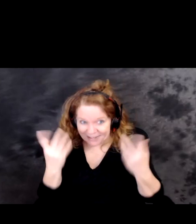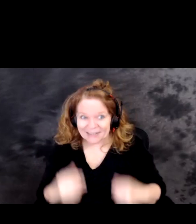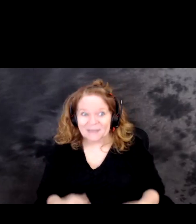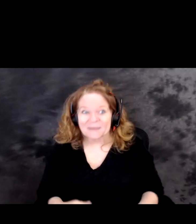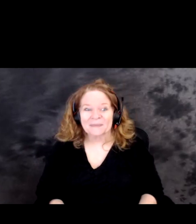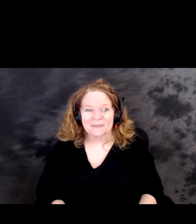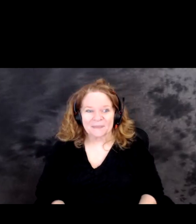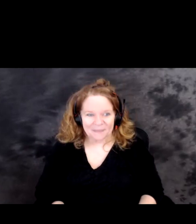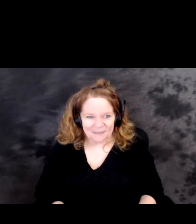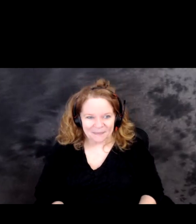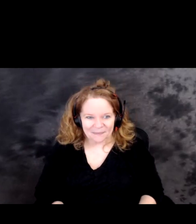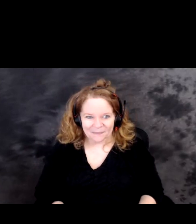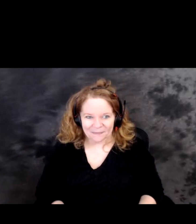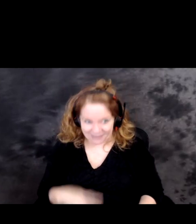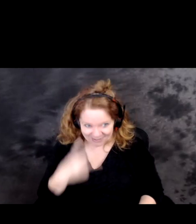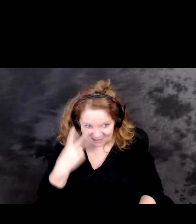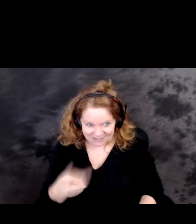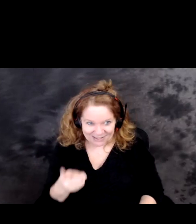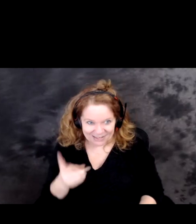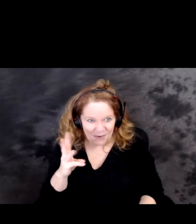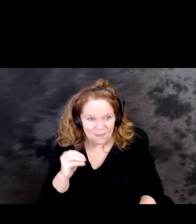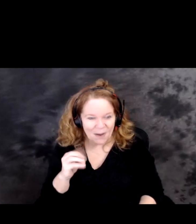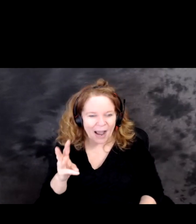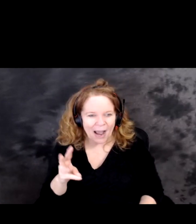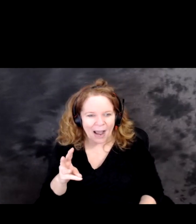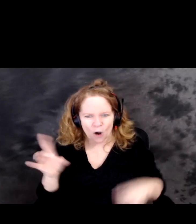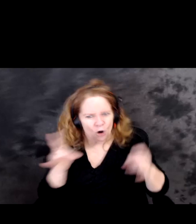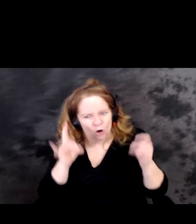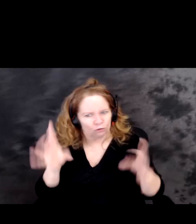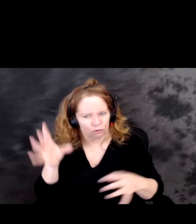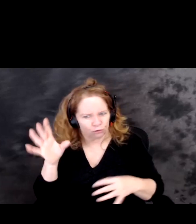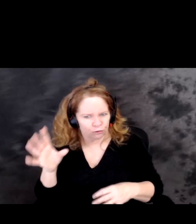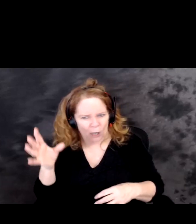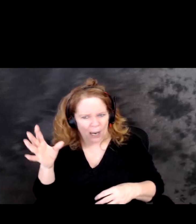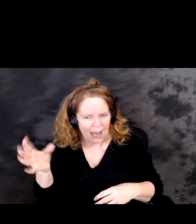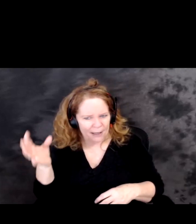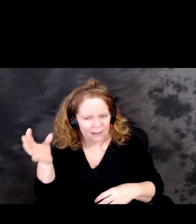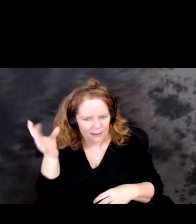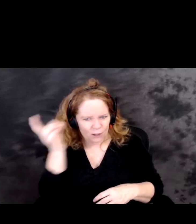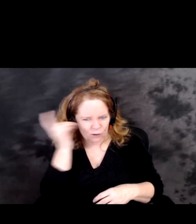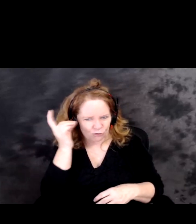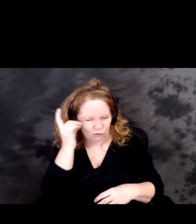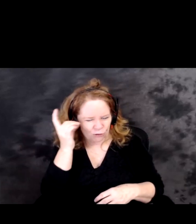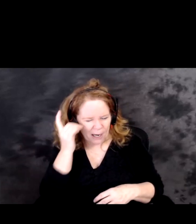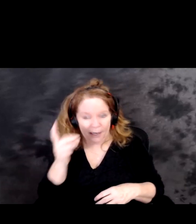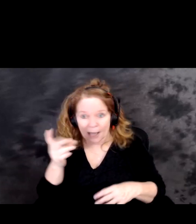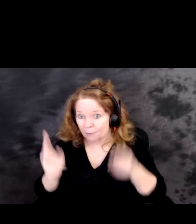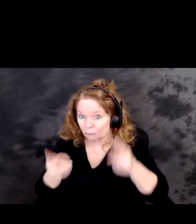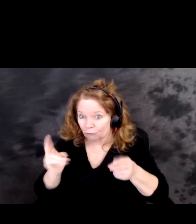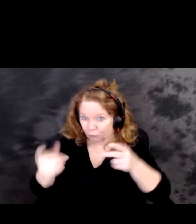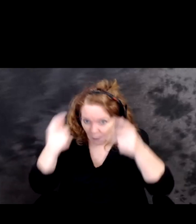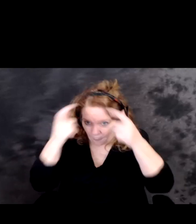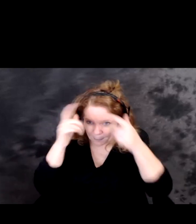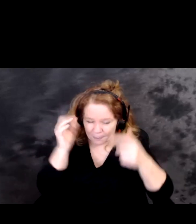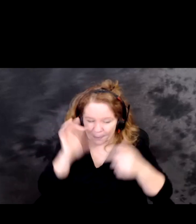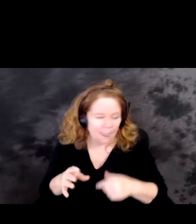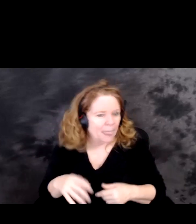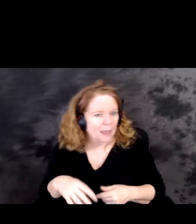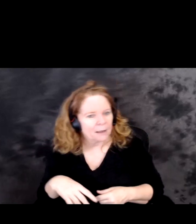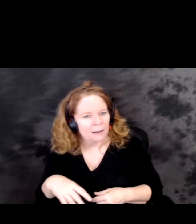Miren, aquí está, lo hicimos rapidito. Soy Drastic Drake, la libélula. Yo soy Pazlin, la